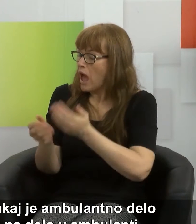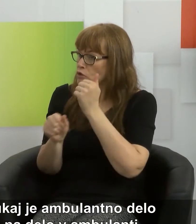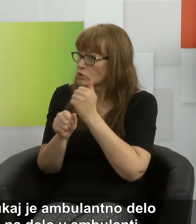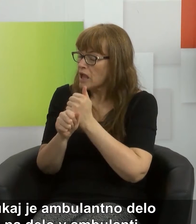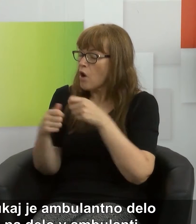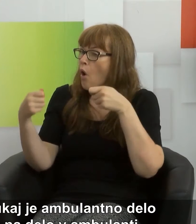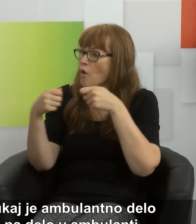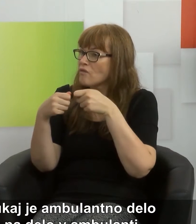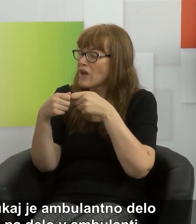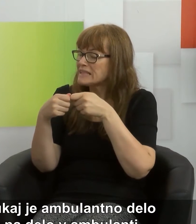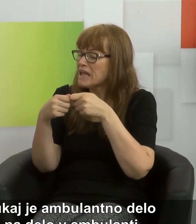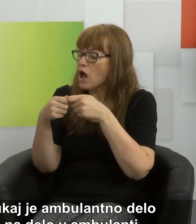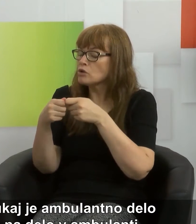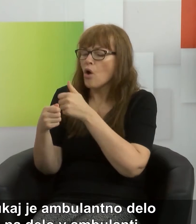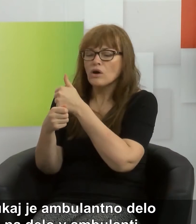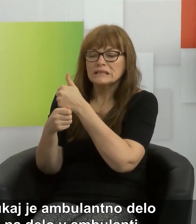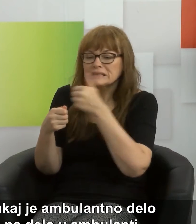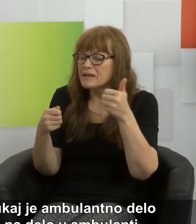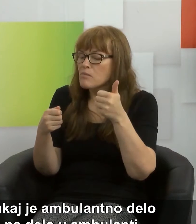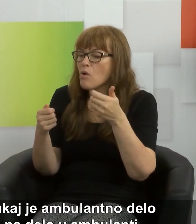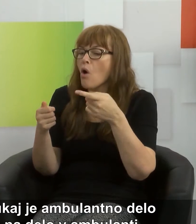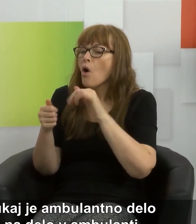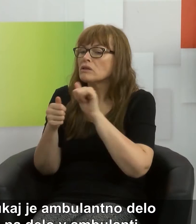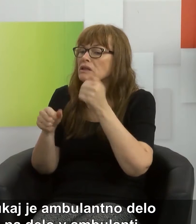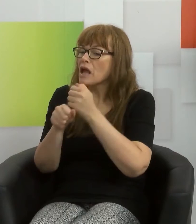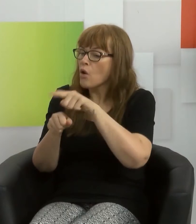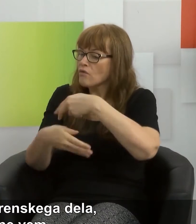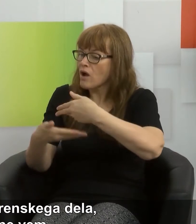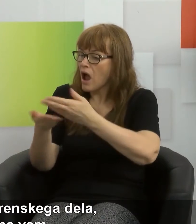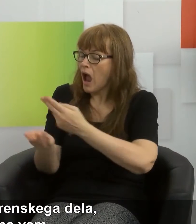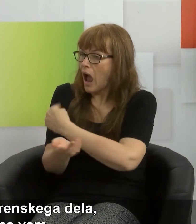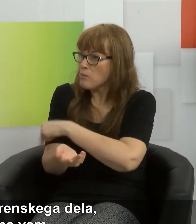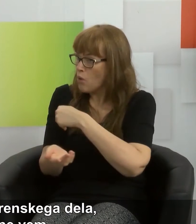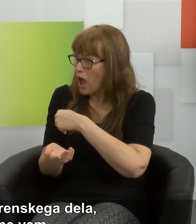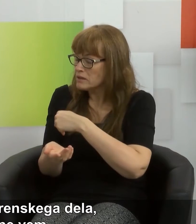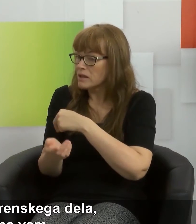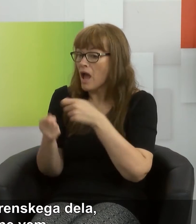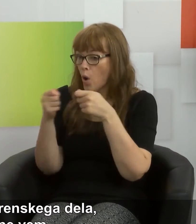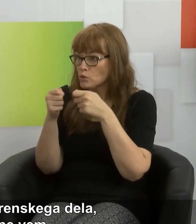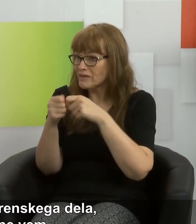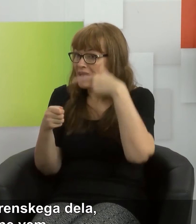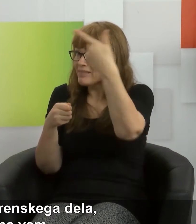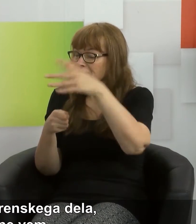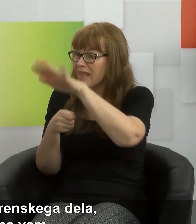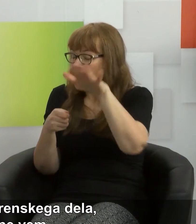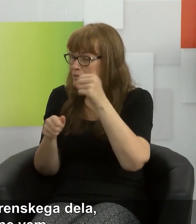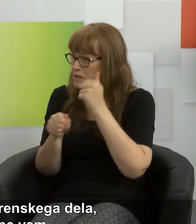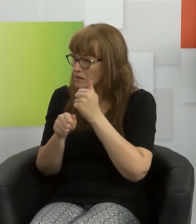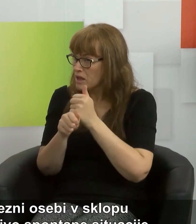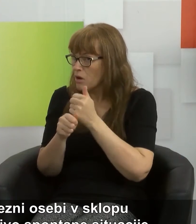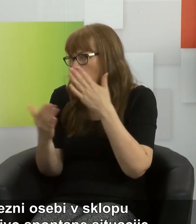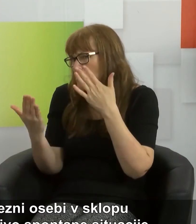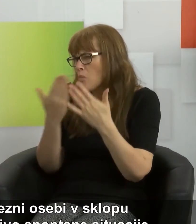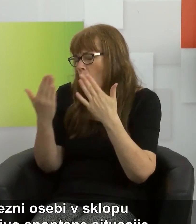delo vezano izključno samo na delo v ambulanti. Kar se tiče terenskega dela, je mogoče, ne